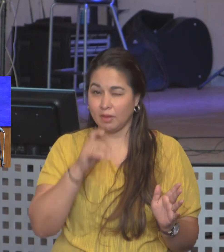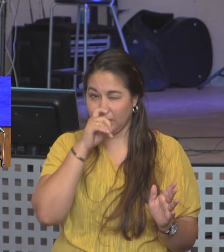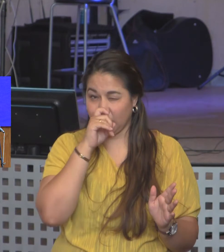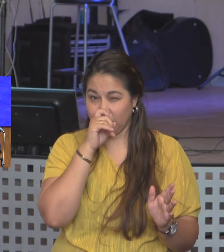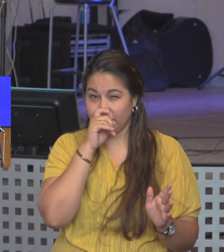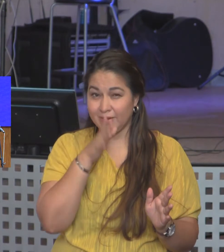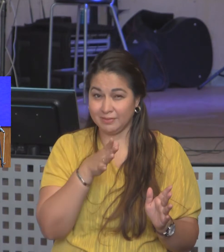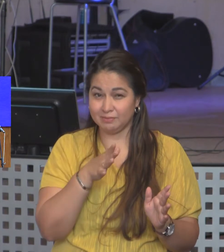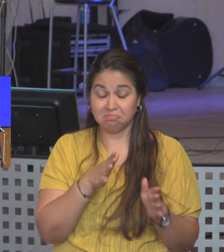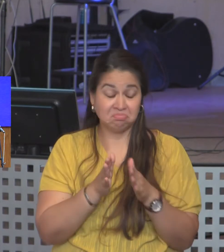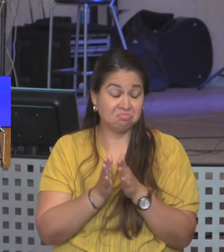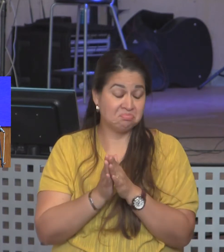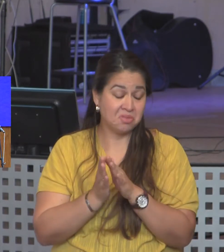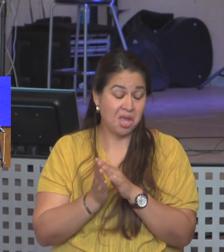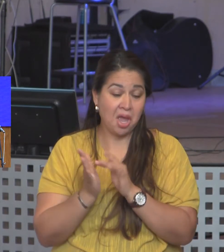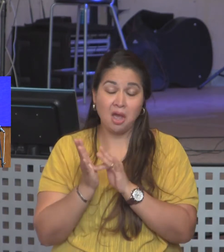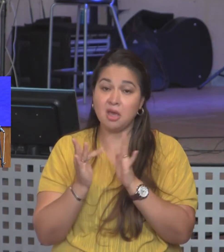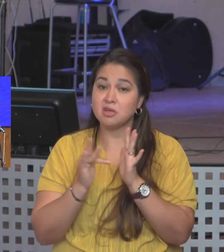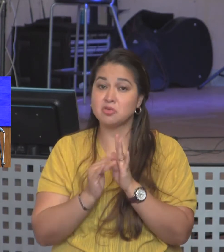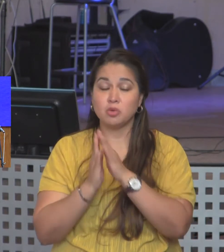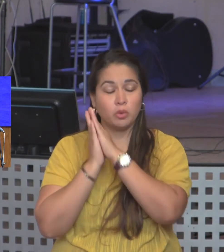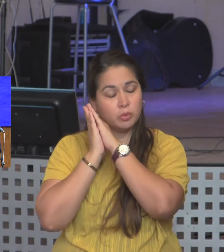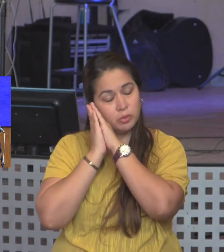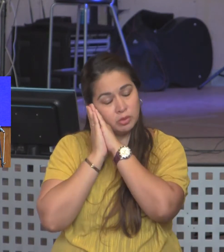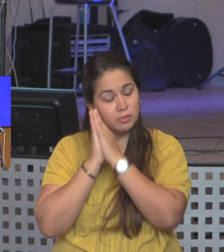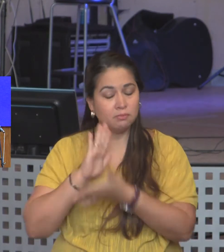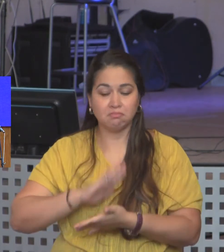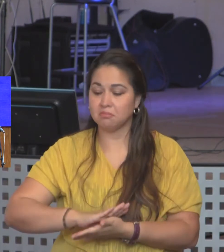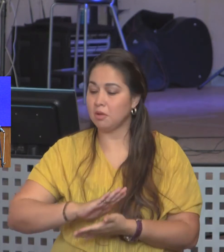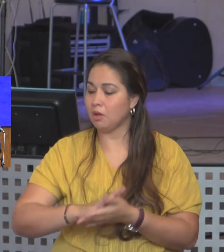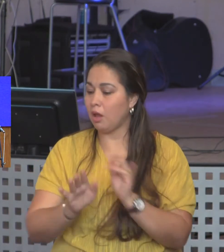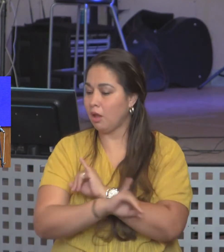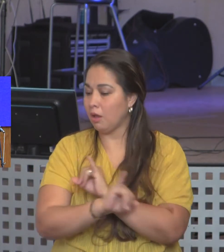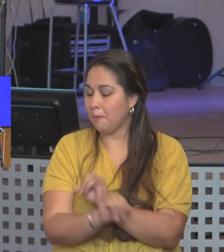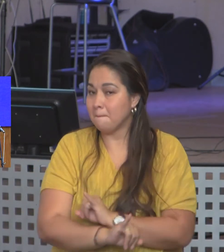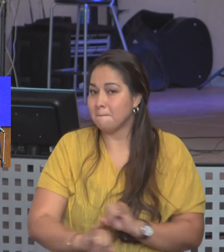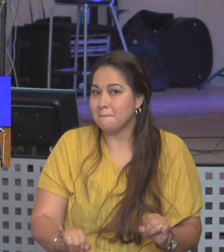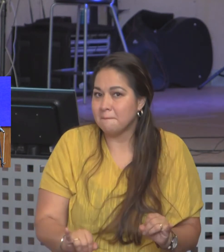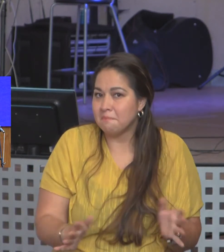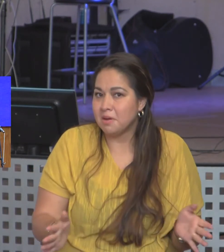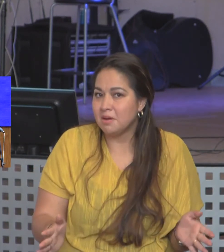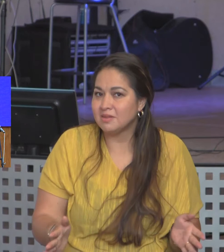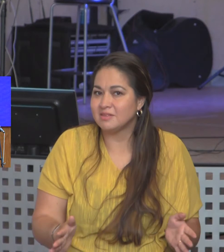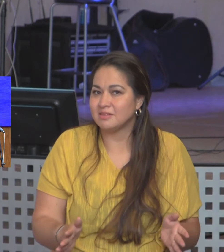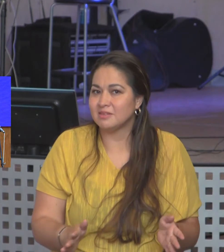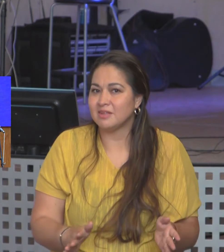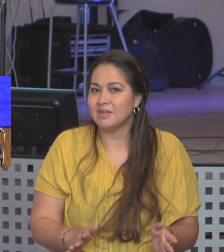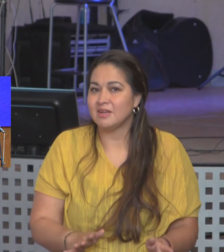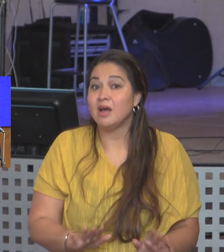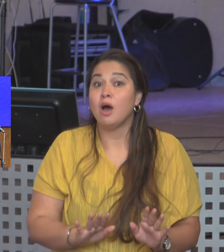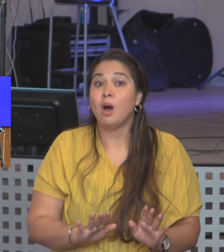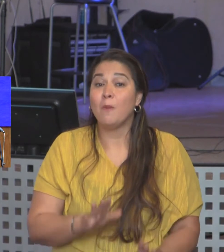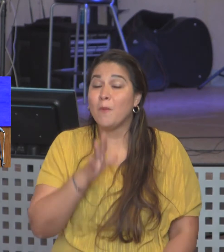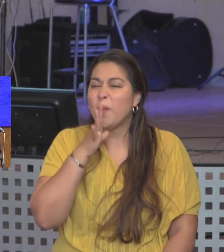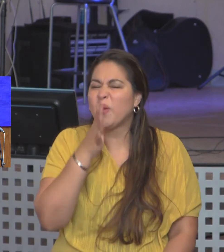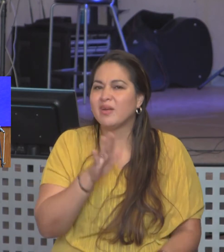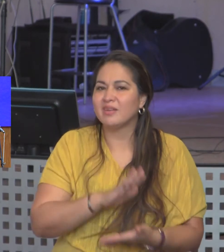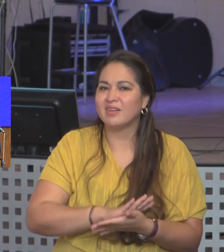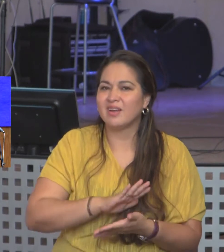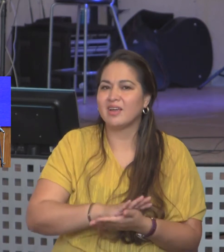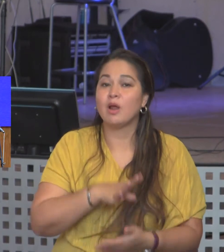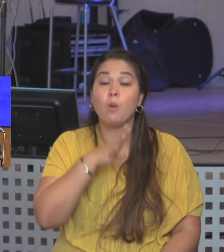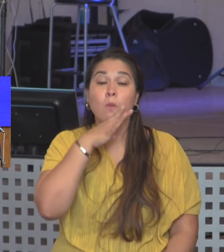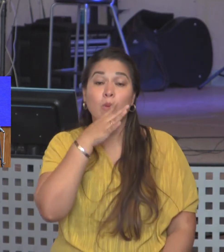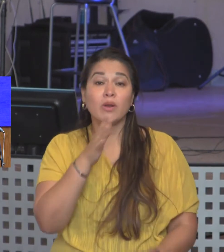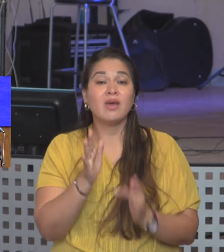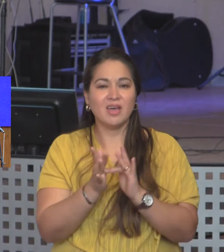En paz, tranquilo, sabiendo que Él le puede dar una palabra al viento y se va a